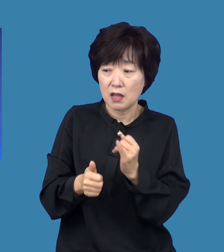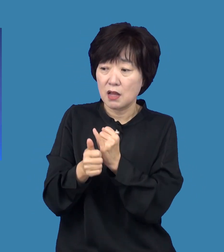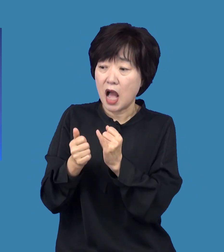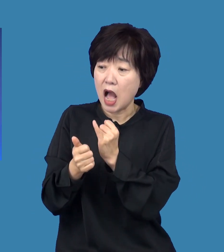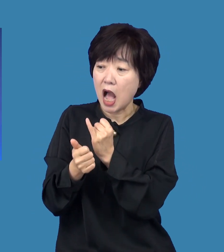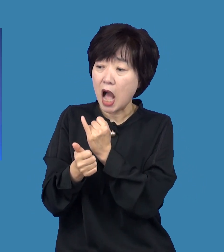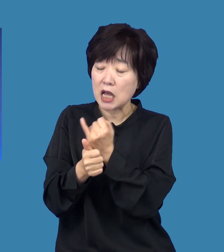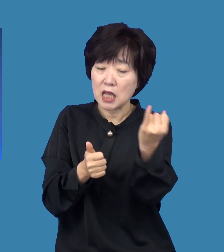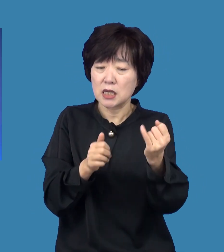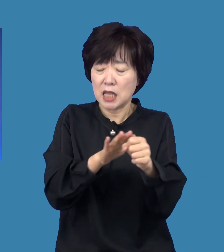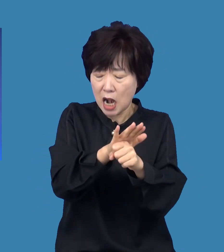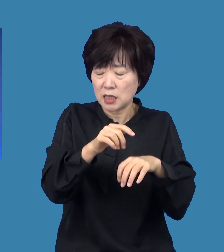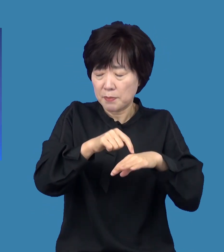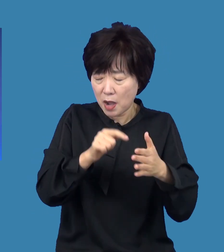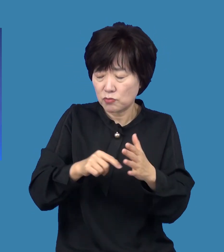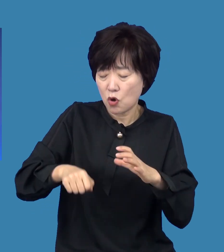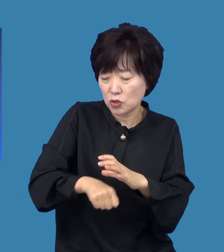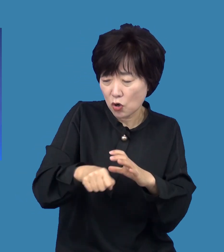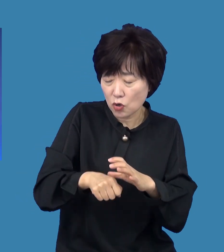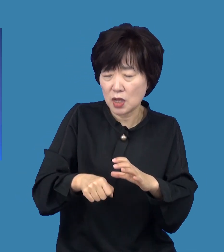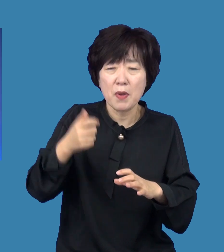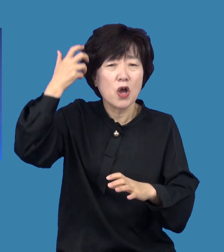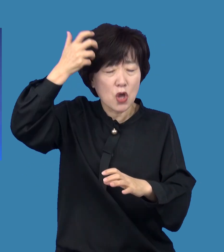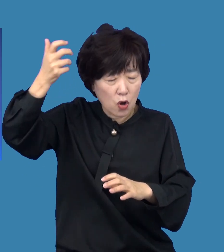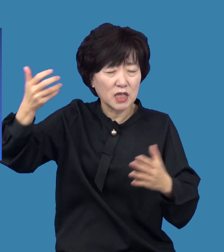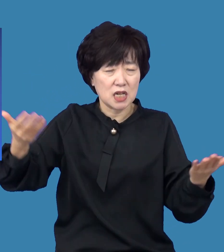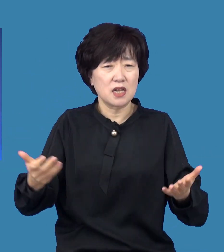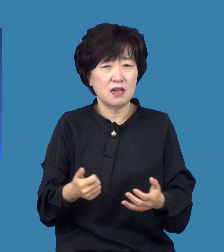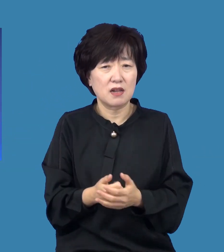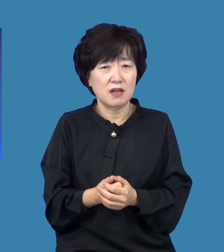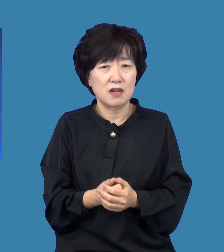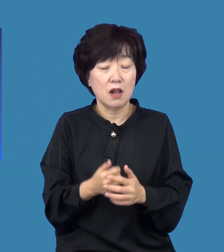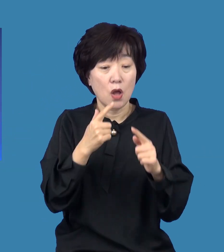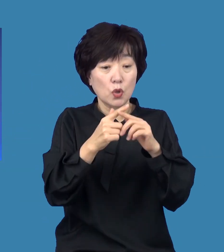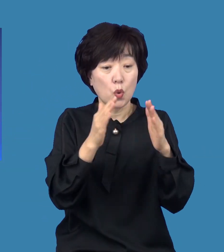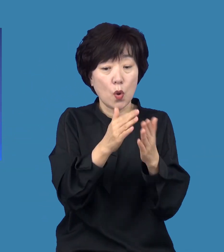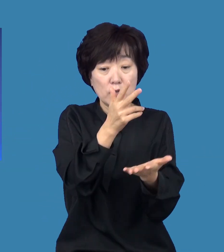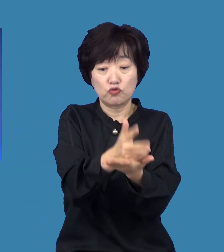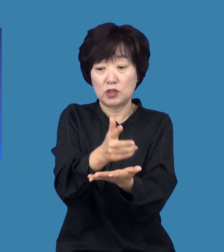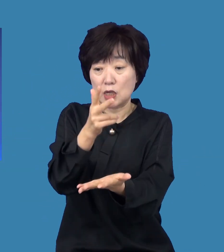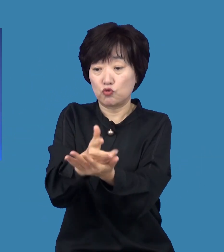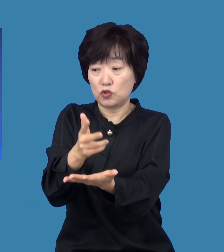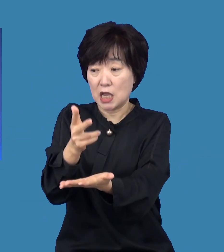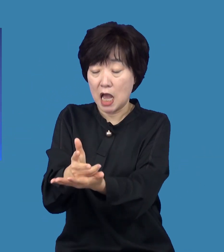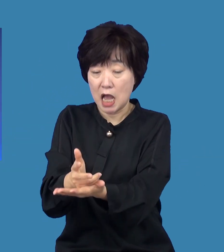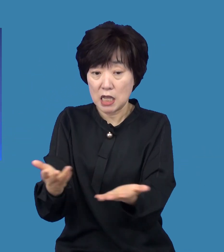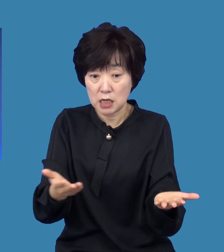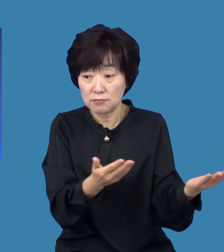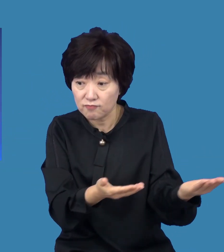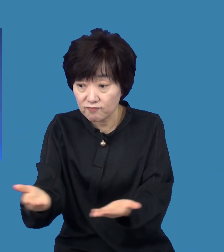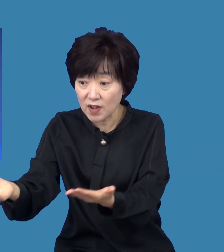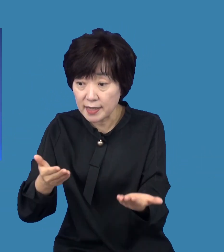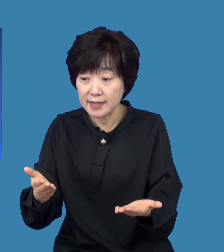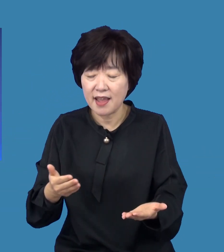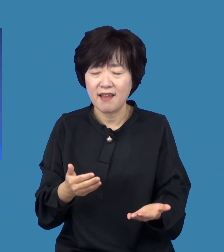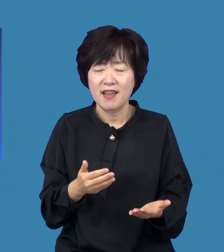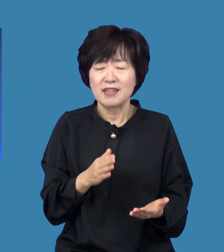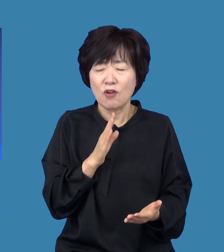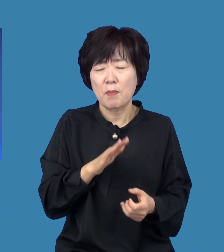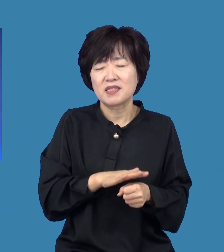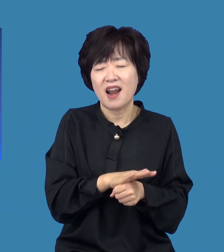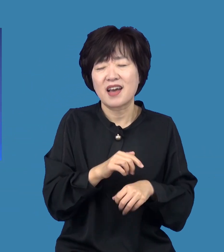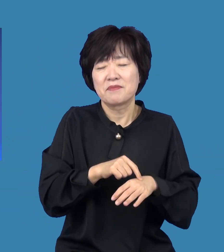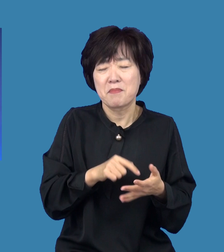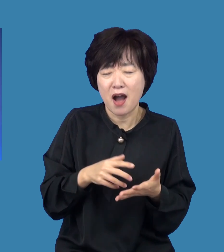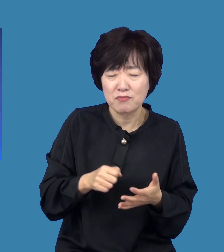거야. 교회에서 주차 관리를 해도 정말 하나님을 사랑하는 마음으로 했으면 영적인 일이라는 거야.